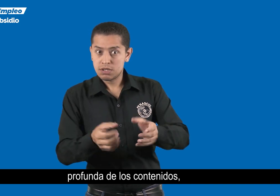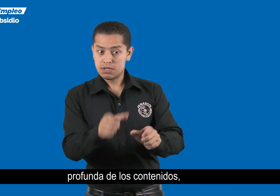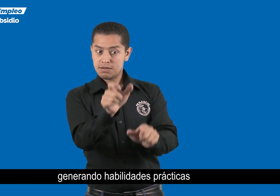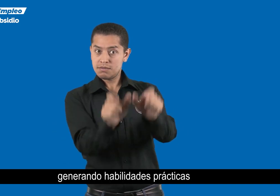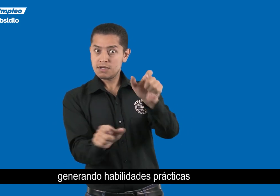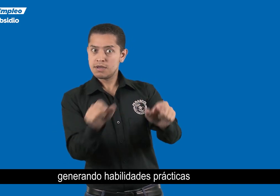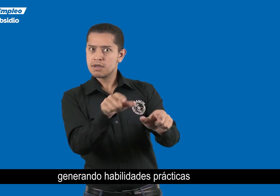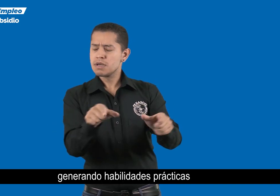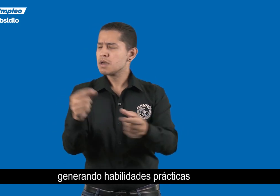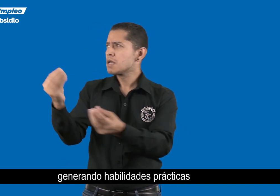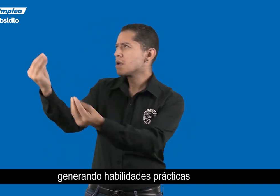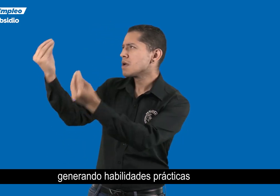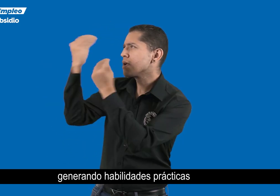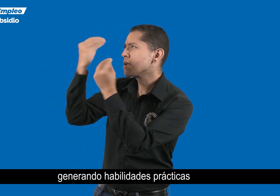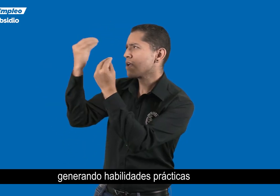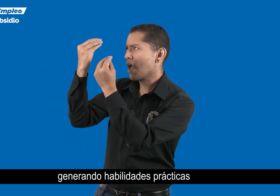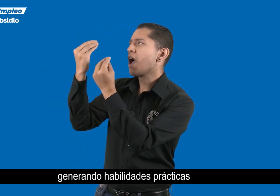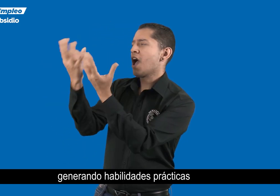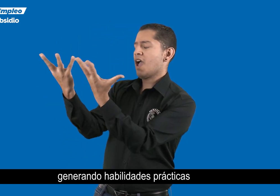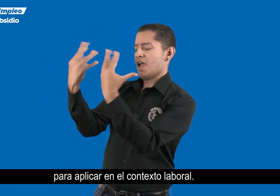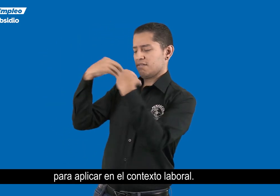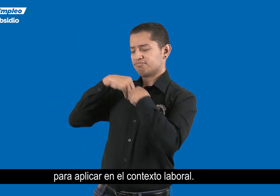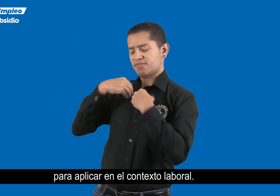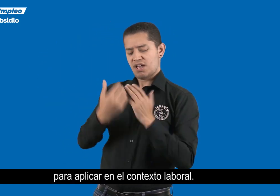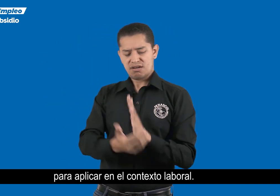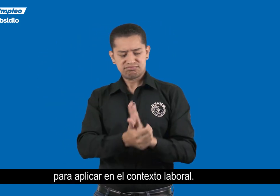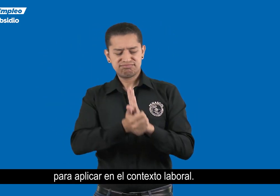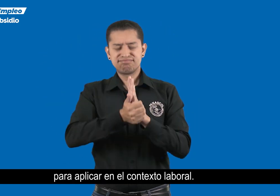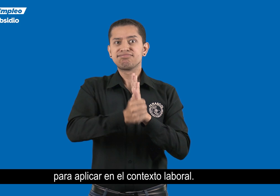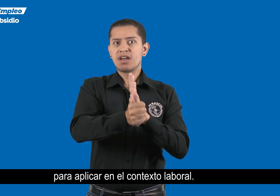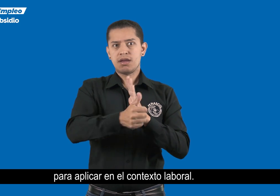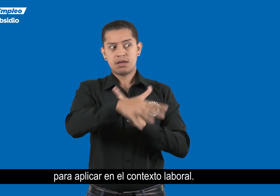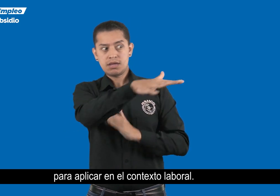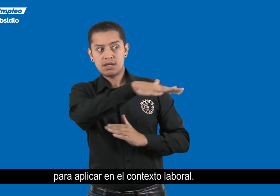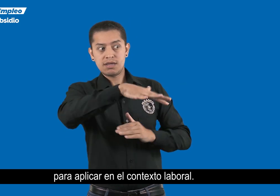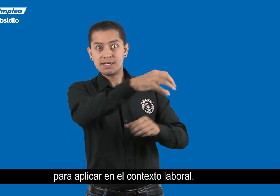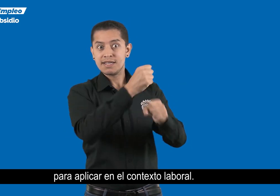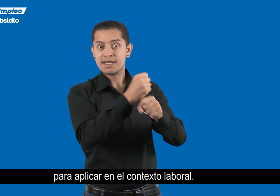generando habilidades prácticas para aplicar en el contexto laboral.